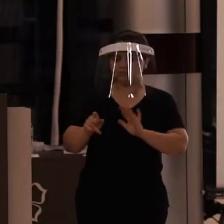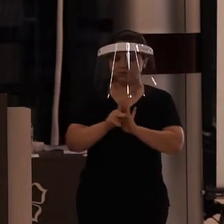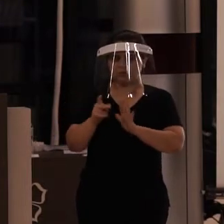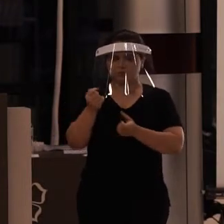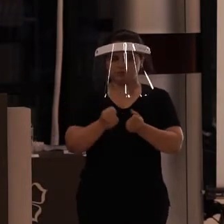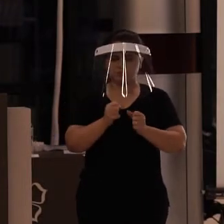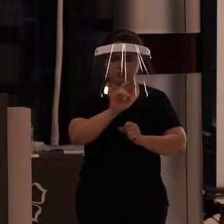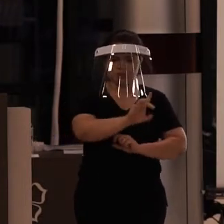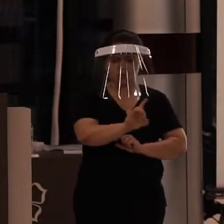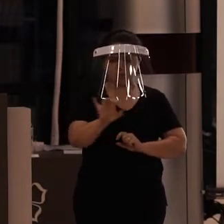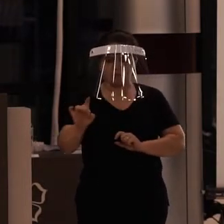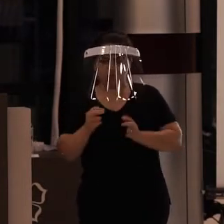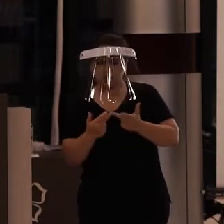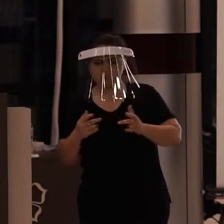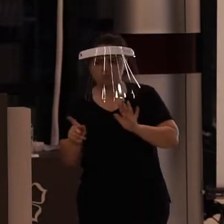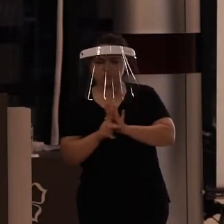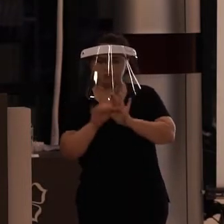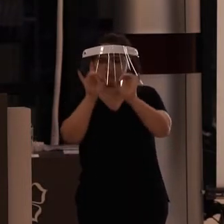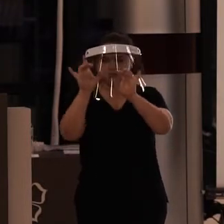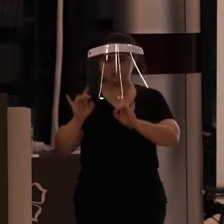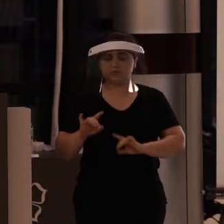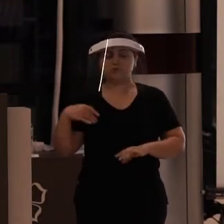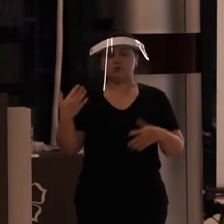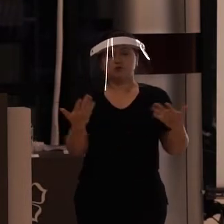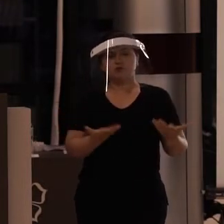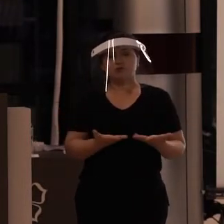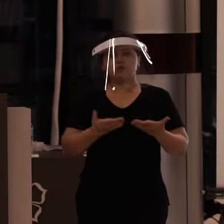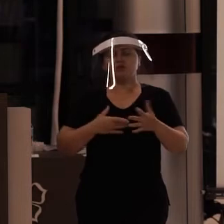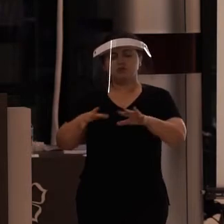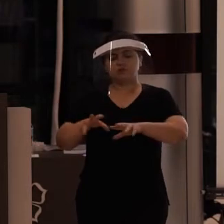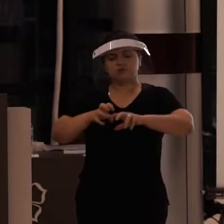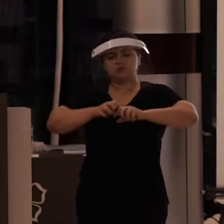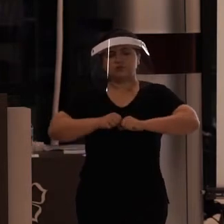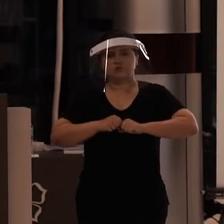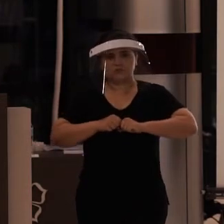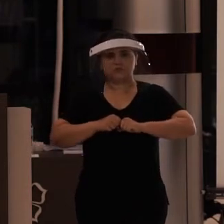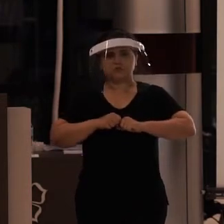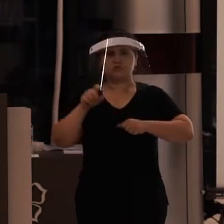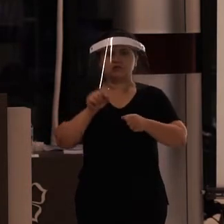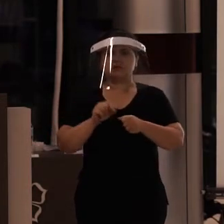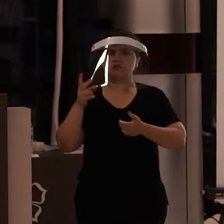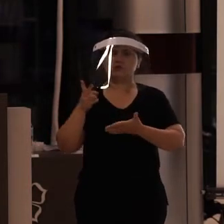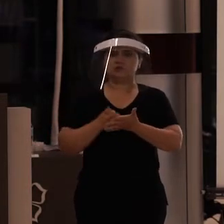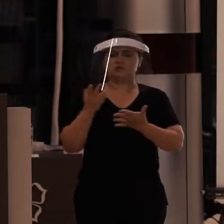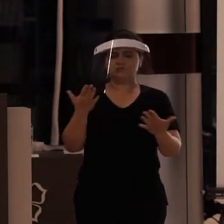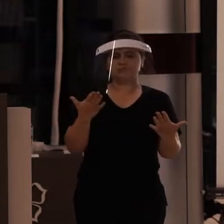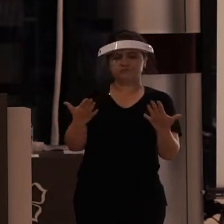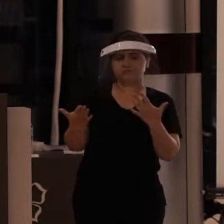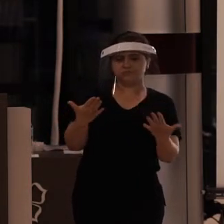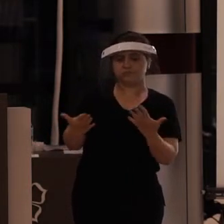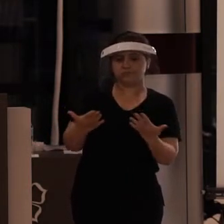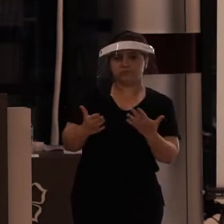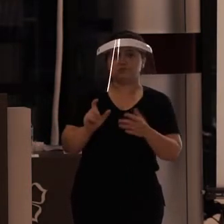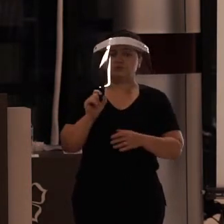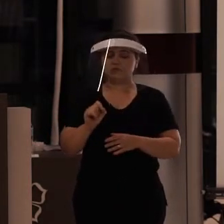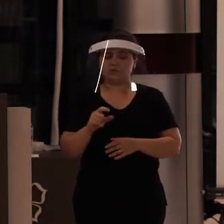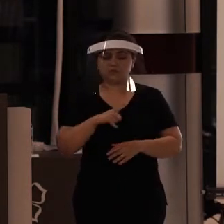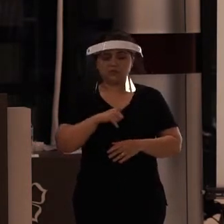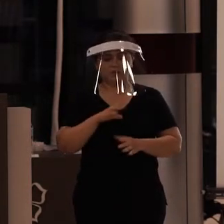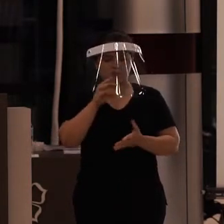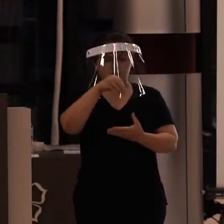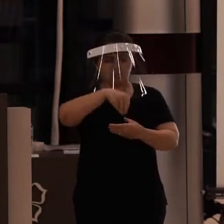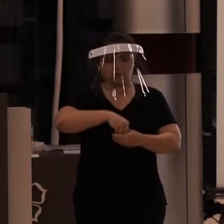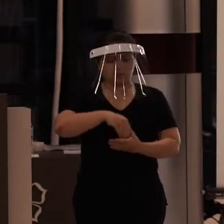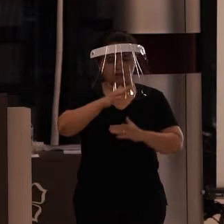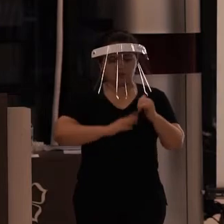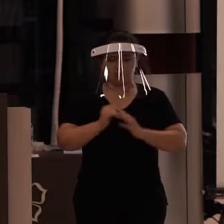isolados. Então é uma questão de você adotar um valor, fazer sempre as comparações. Porque quem está em campo